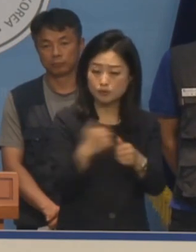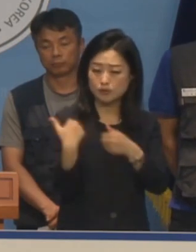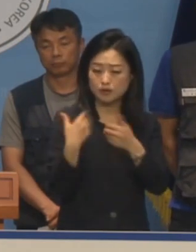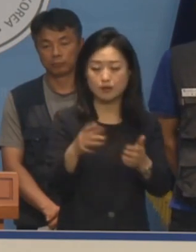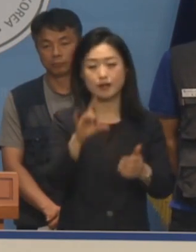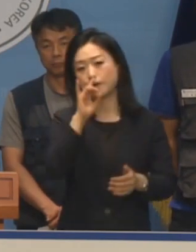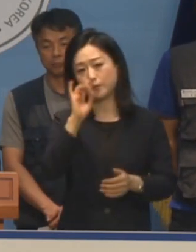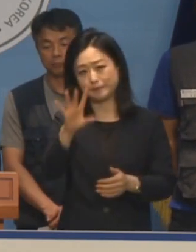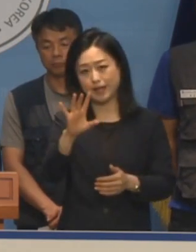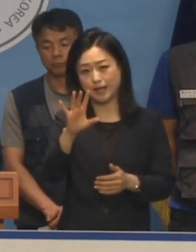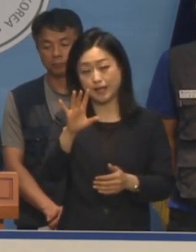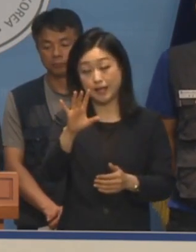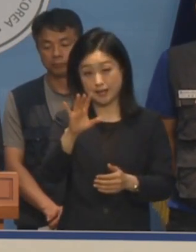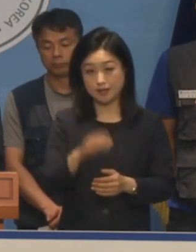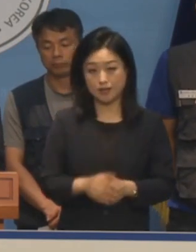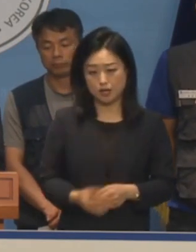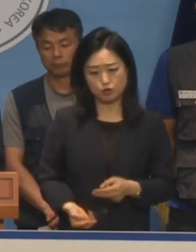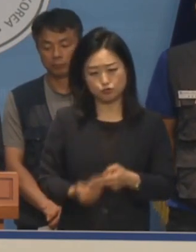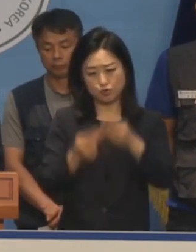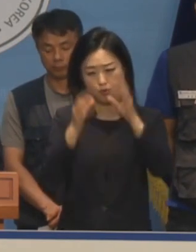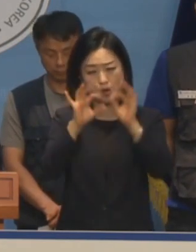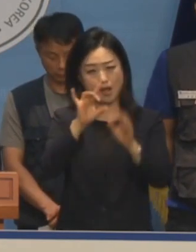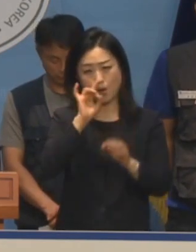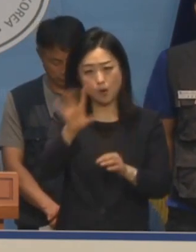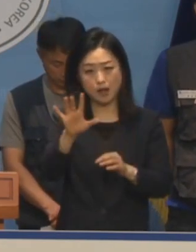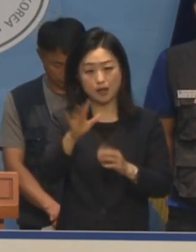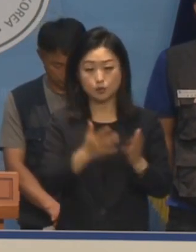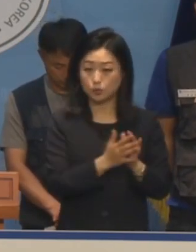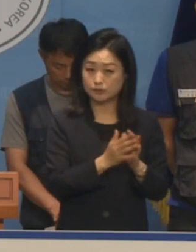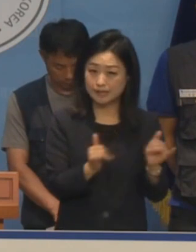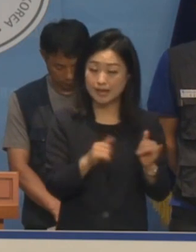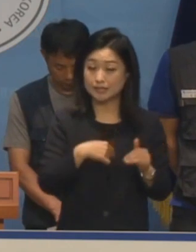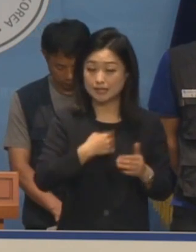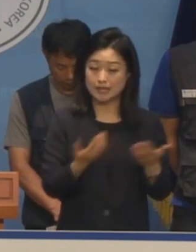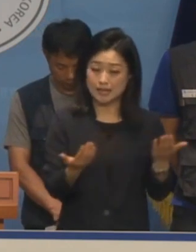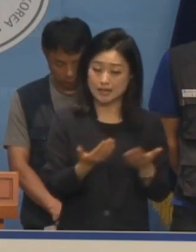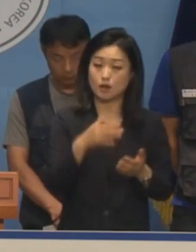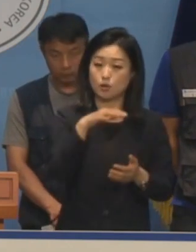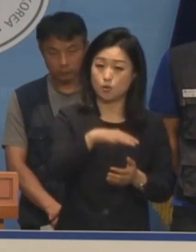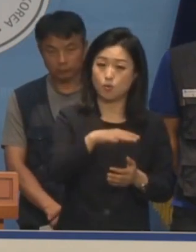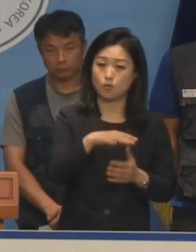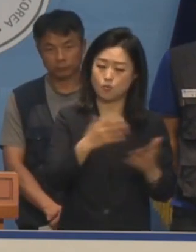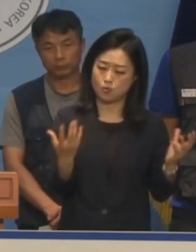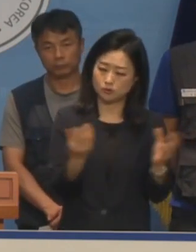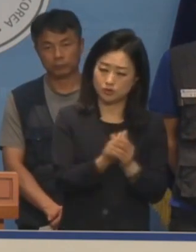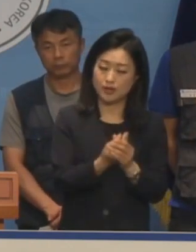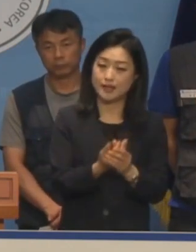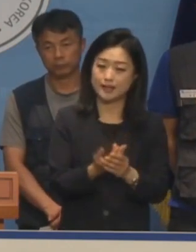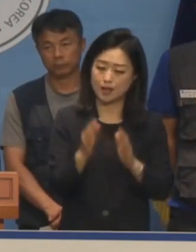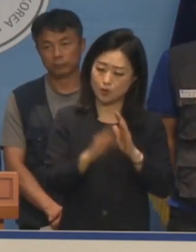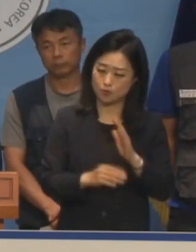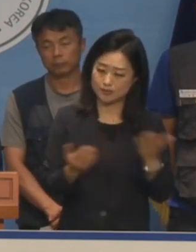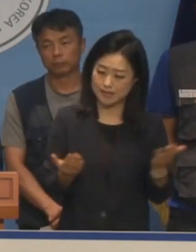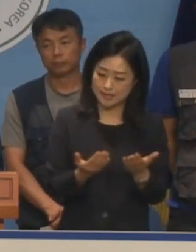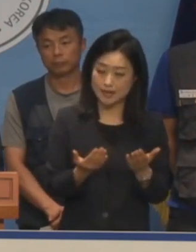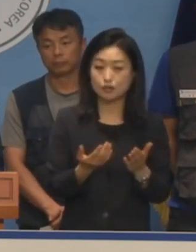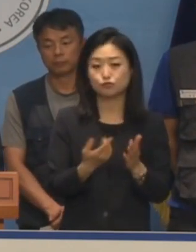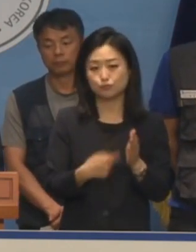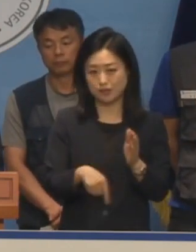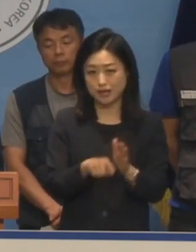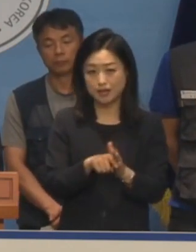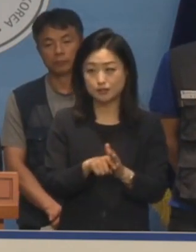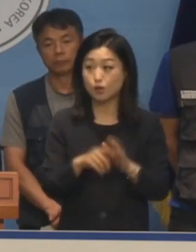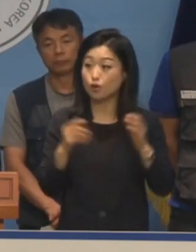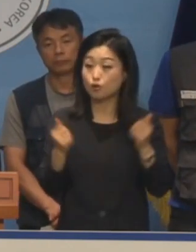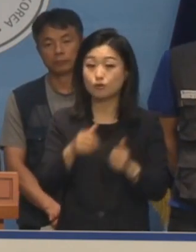없습니다 더 이상 두고볼 수 없습니다 노동자들이 자신의 일터에서 온전한 노동으로 삶을 이어갈 수 있도록 우리